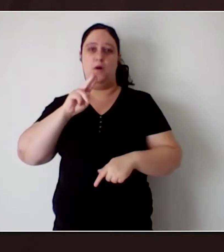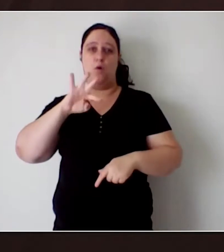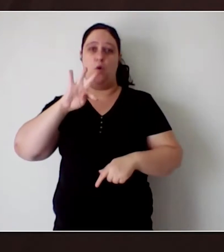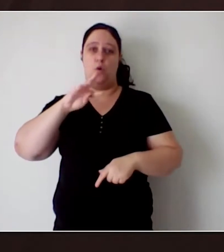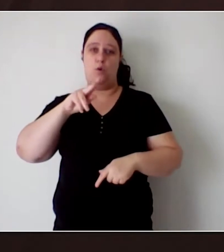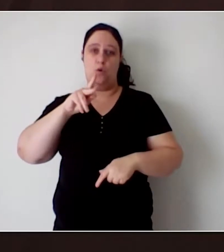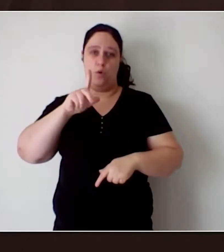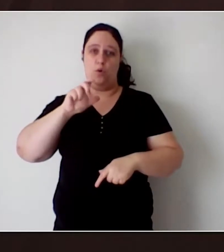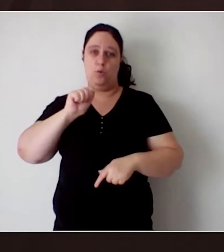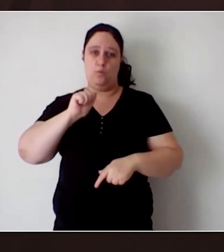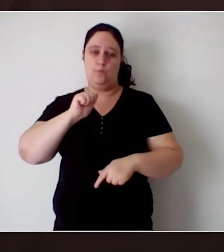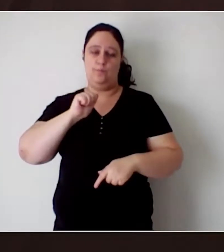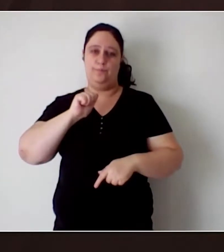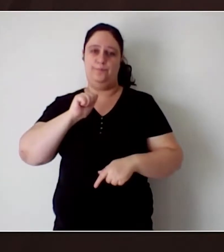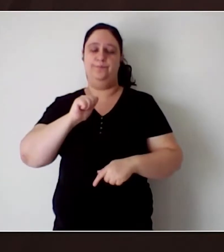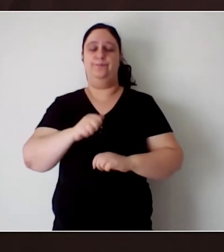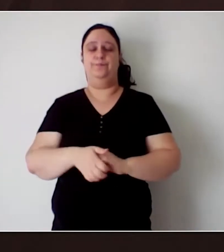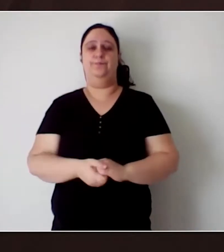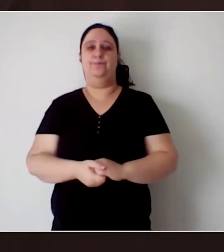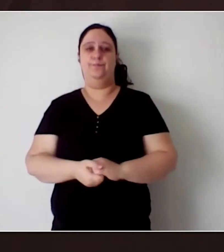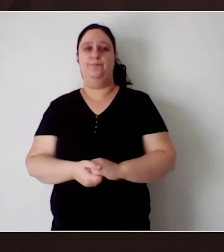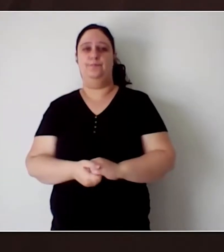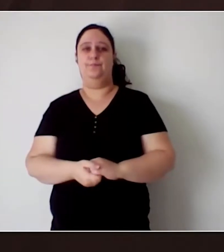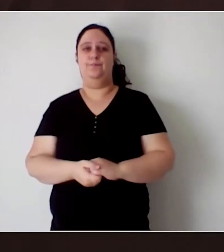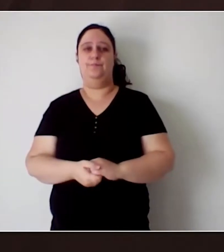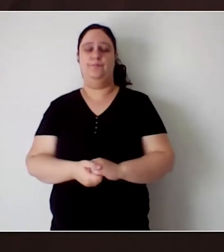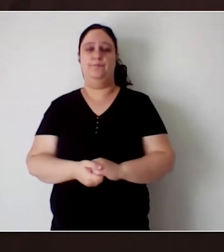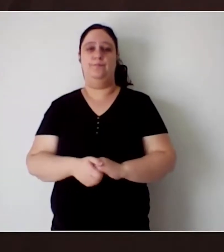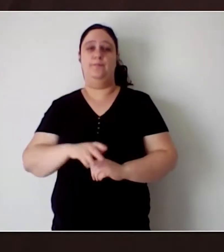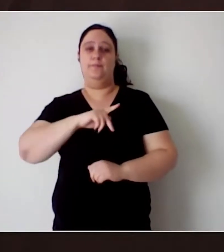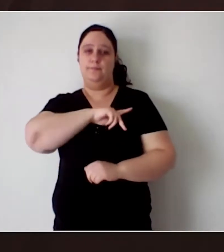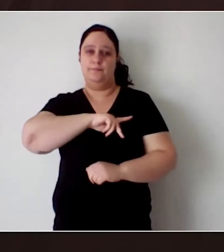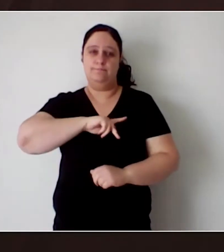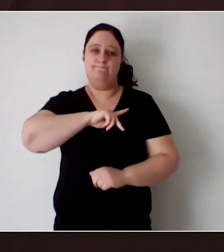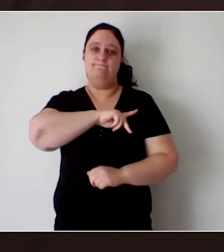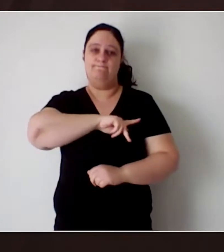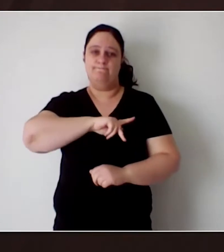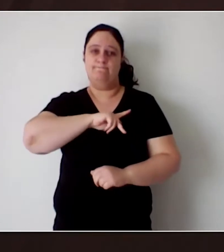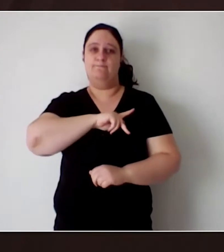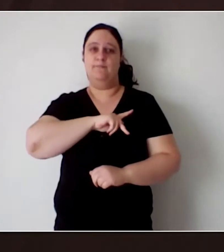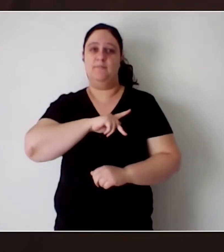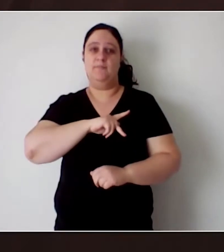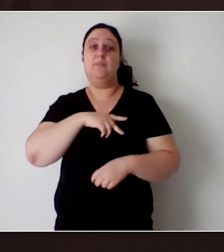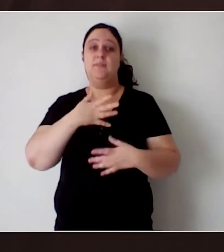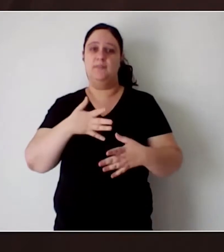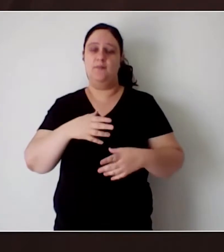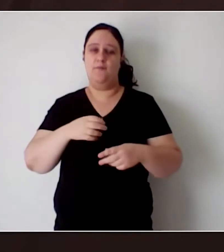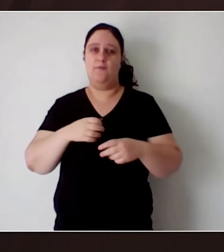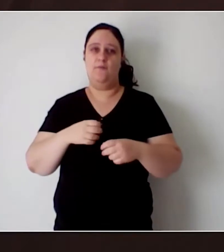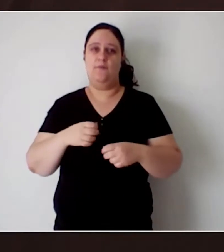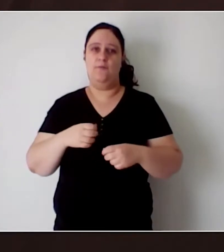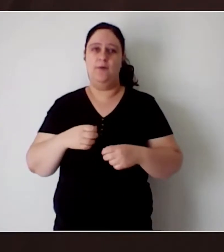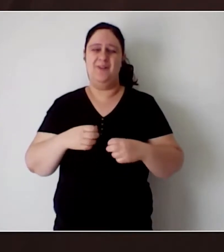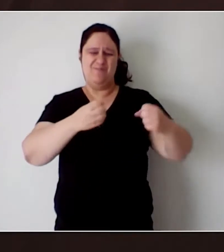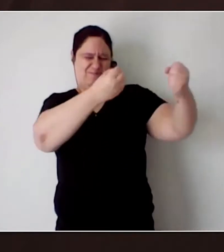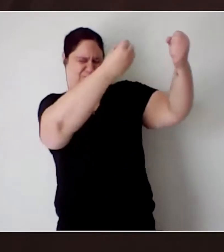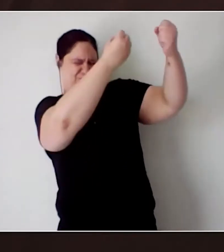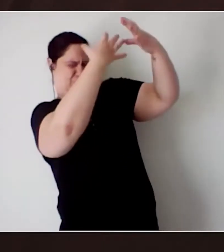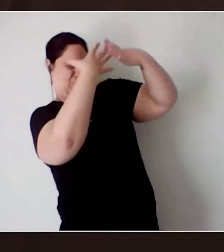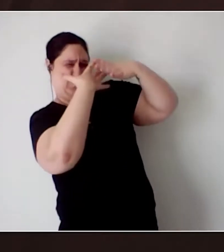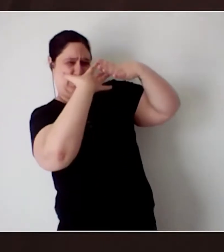Damasco, e ali, nessa grande luz, ele viu a Jesus, que o chamou para